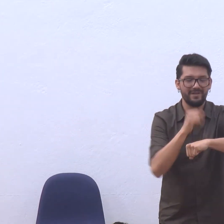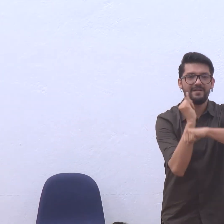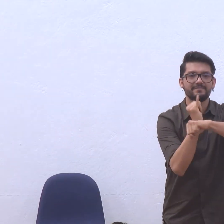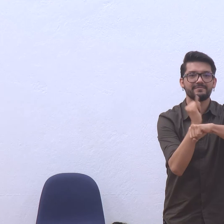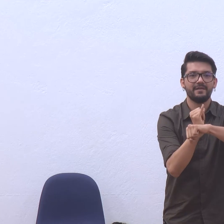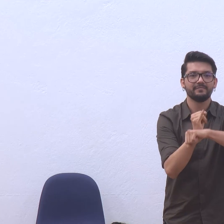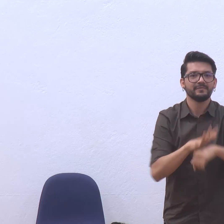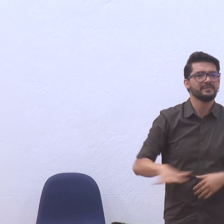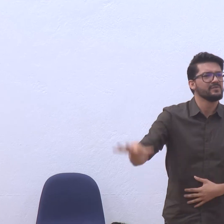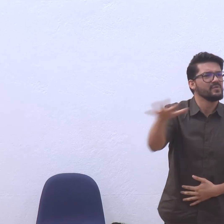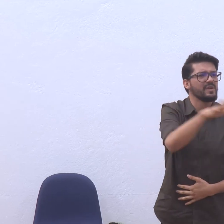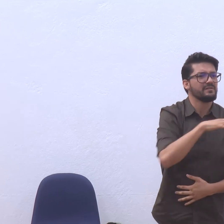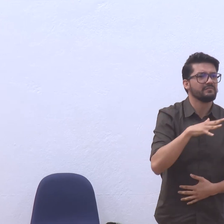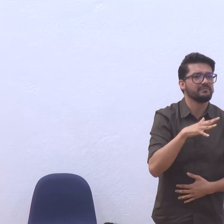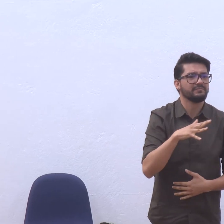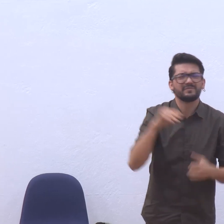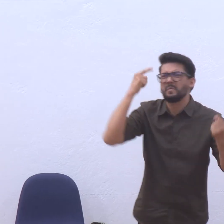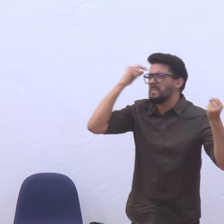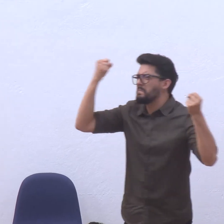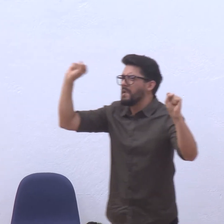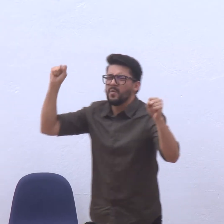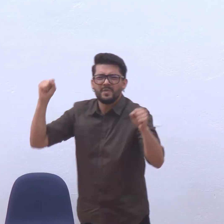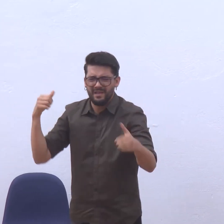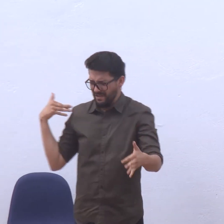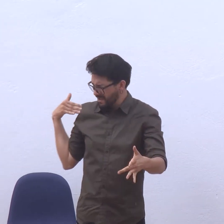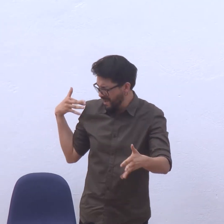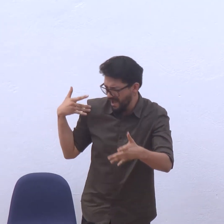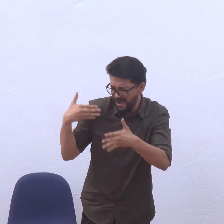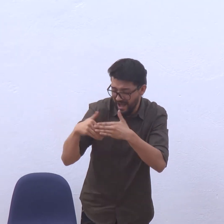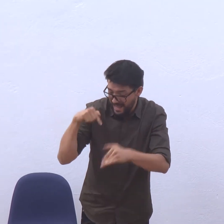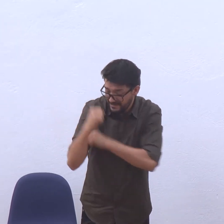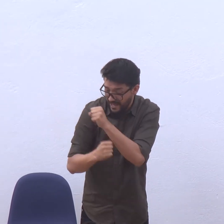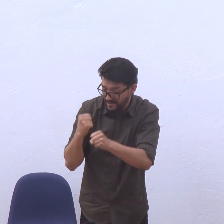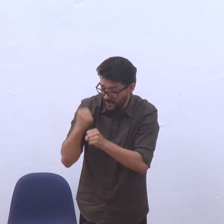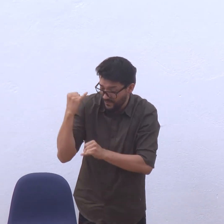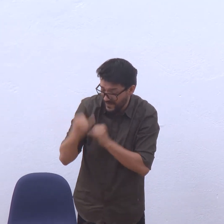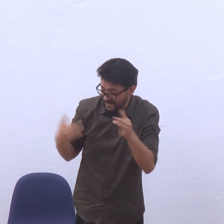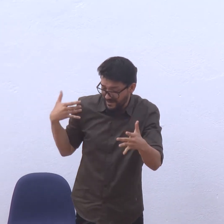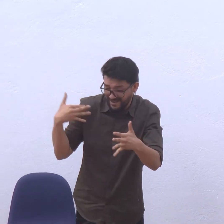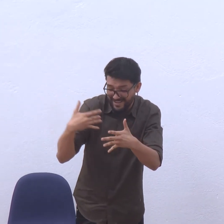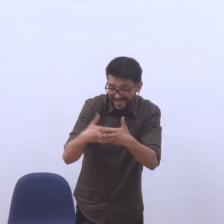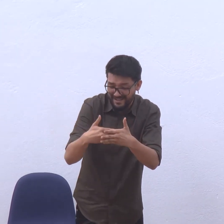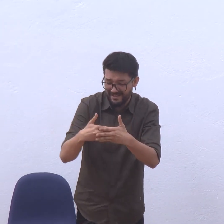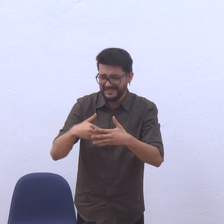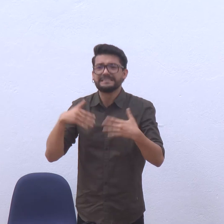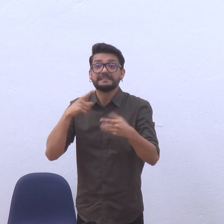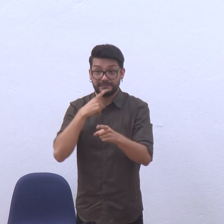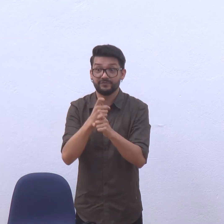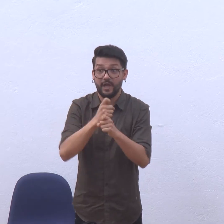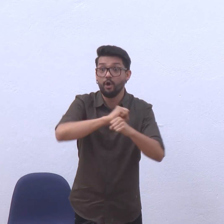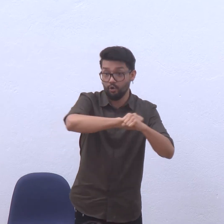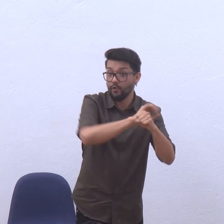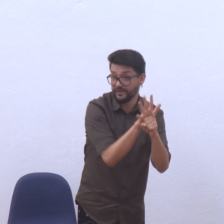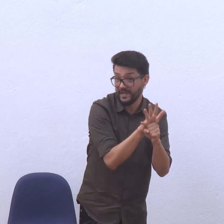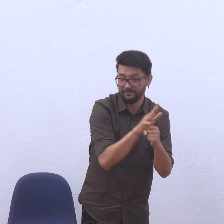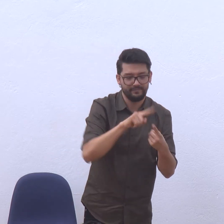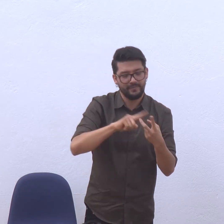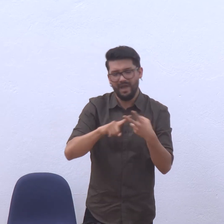Y hoy es el tiempo que la iglesia Palabra Viva entienda que durante todo este proceso Dios les ha permitido creer en